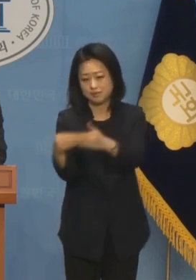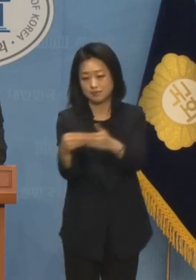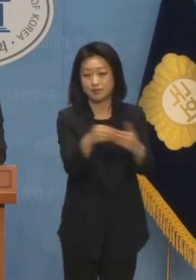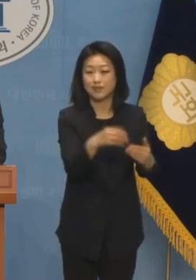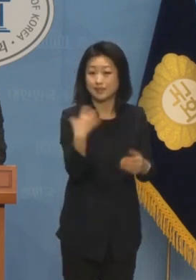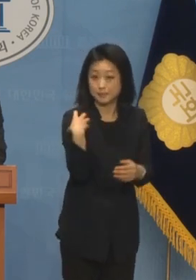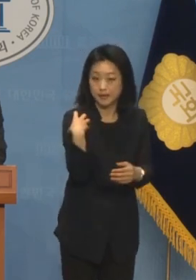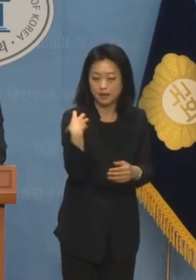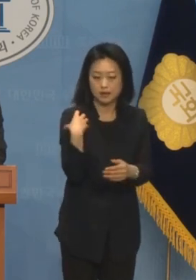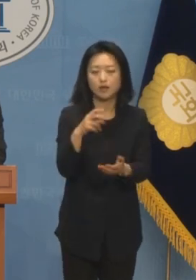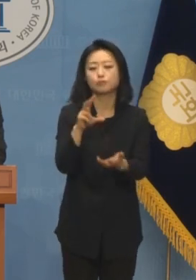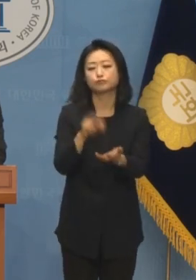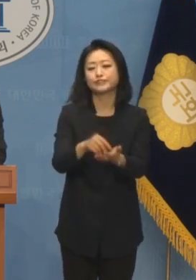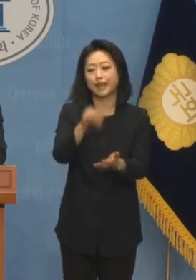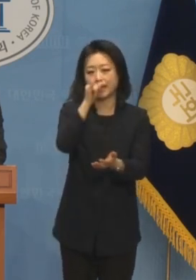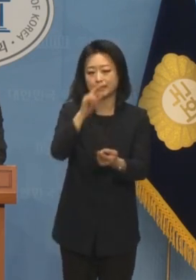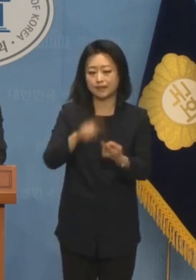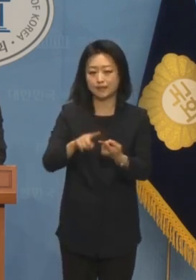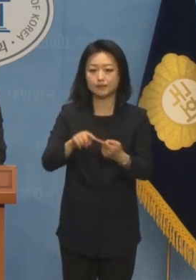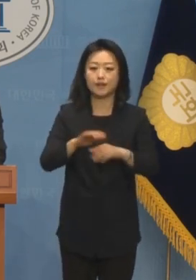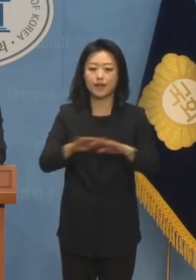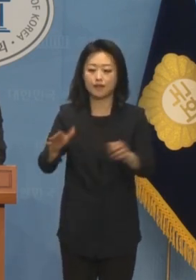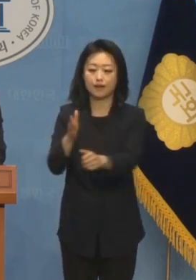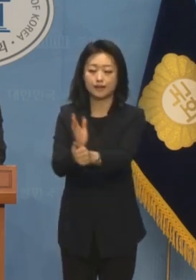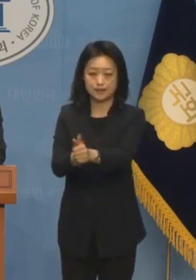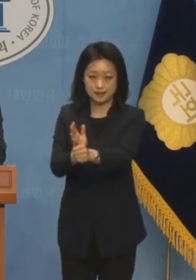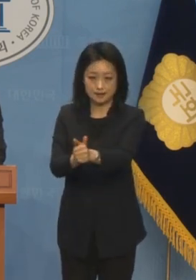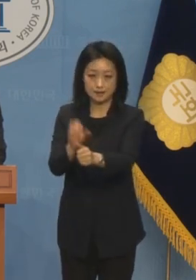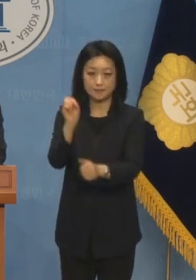문제라고 지적하고 개선을 권고하였습니다.